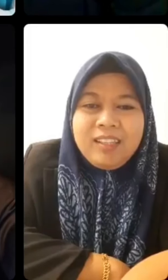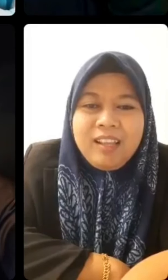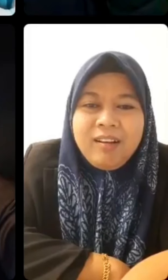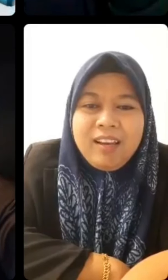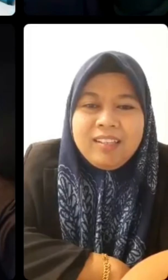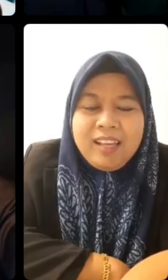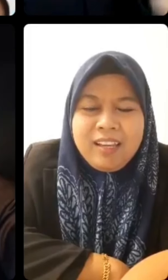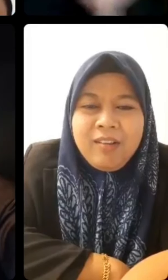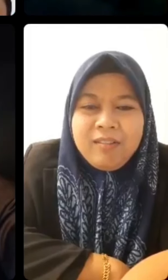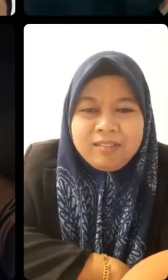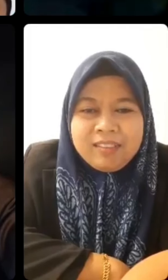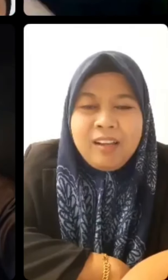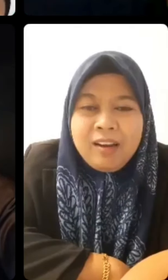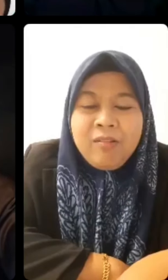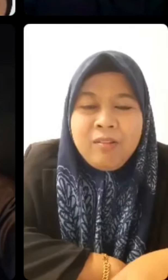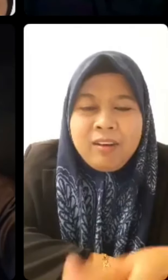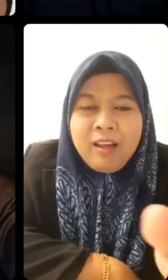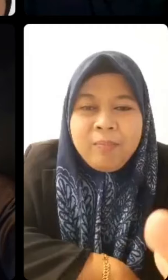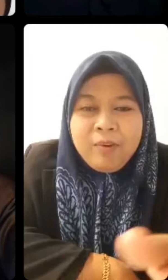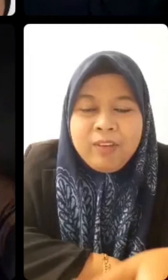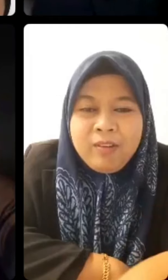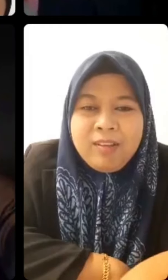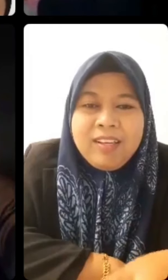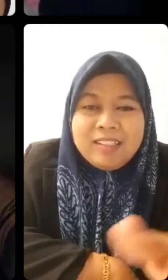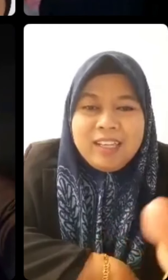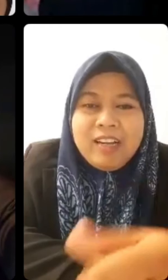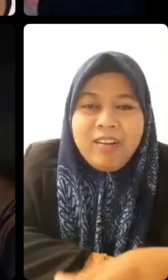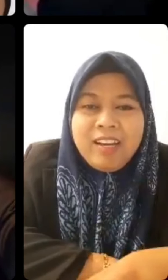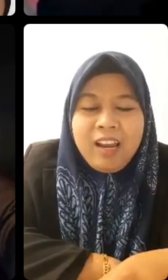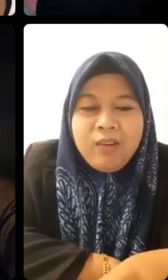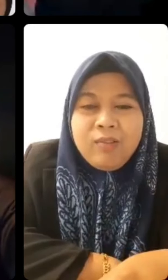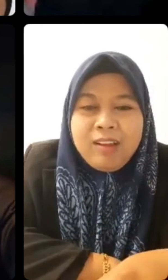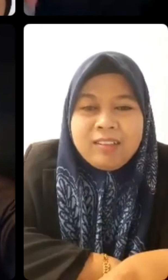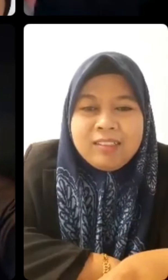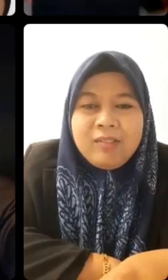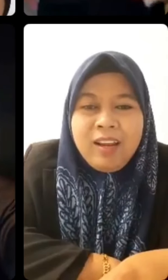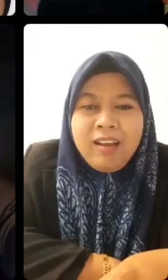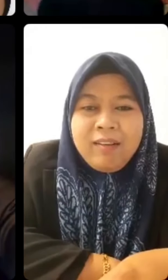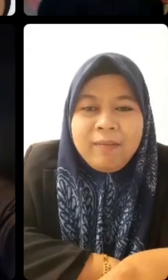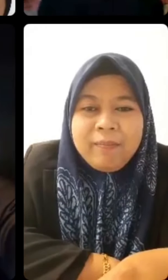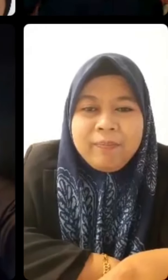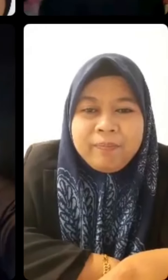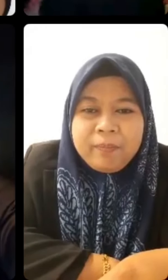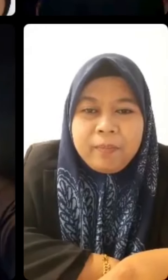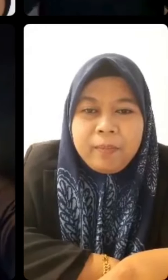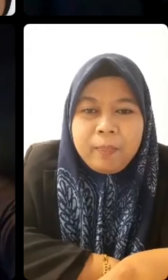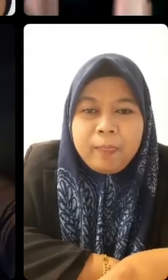So setiap kali saya nak upload video, saya tengok lirik lagu yang sesuai lah.